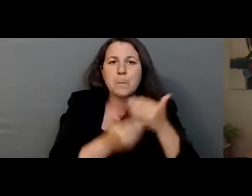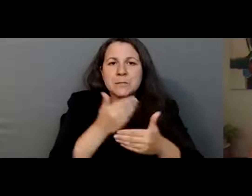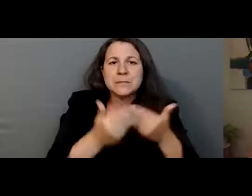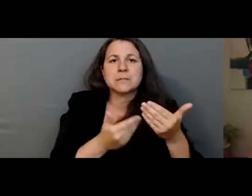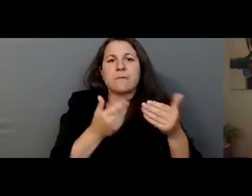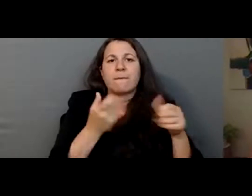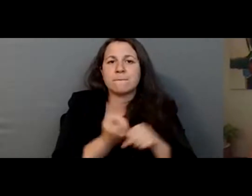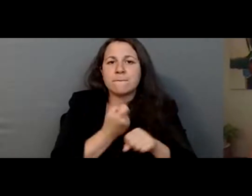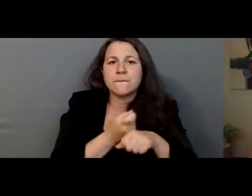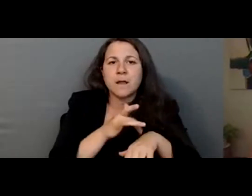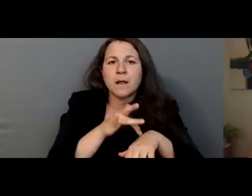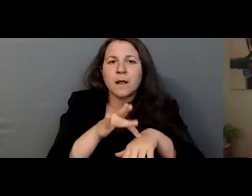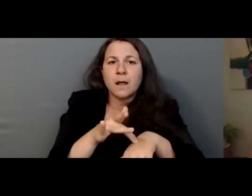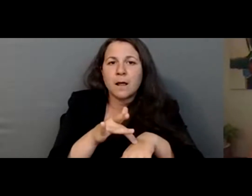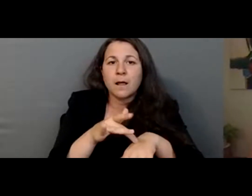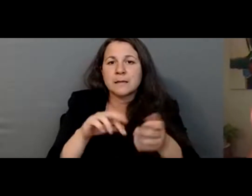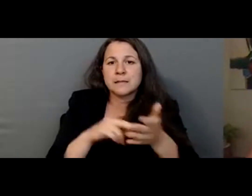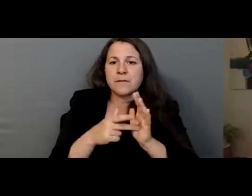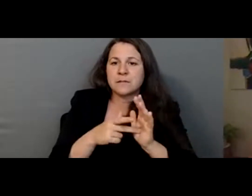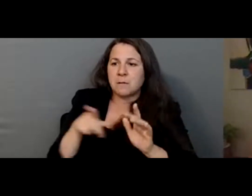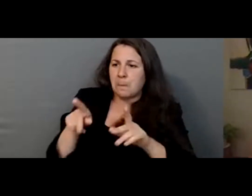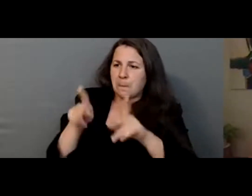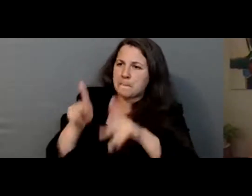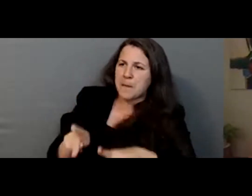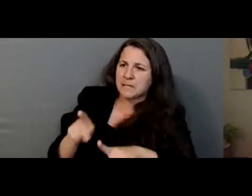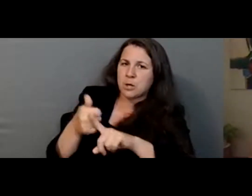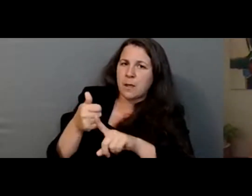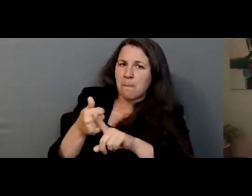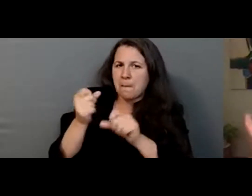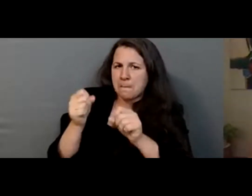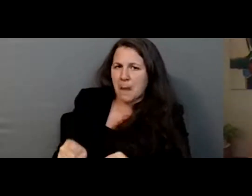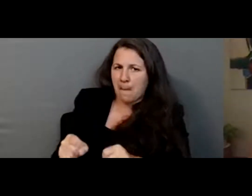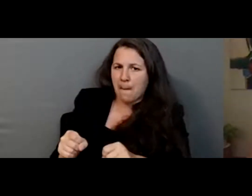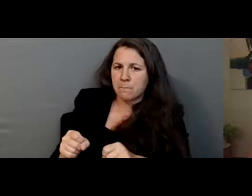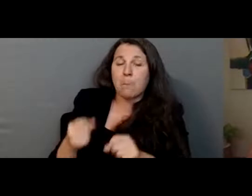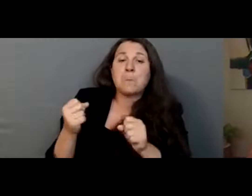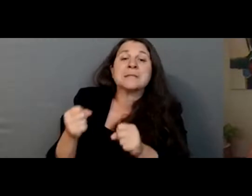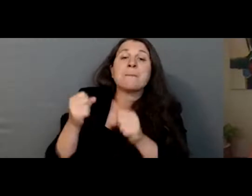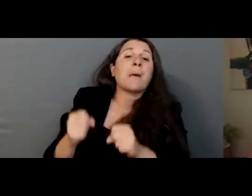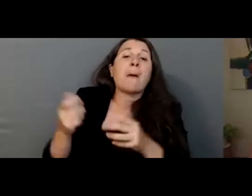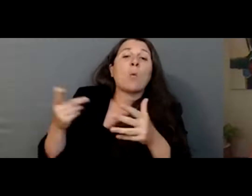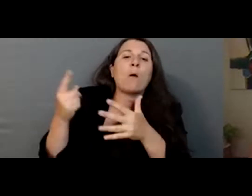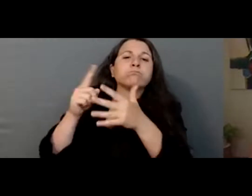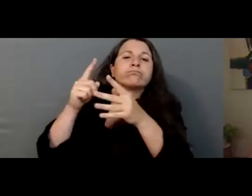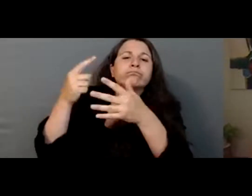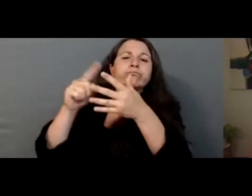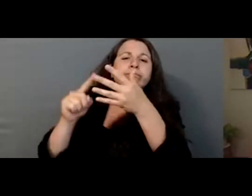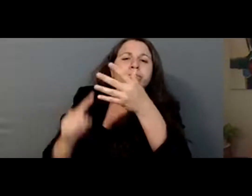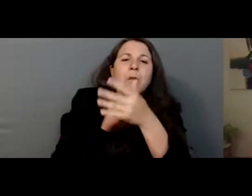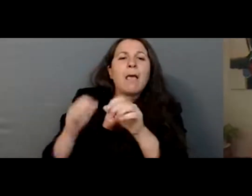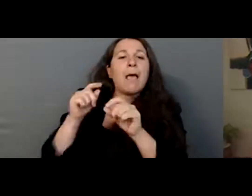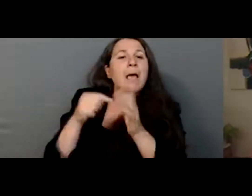citoyen typique, qui est capable, par exemple, la liste était vraiment longue, là, on pourrait en parler pendant des heures, mais par exemple de